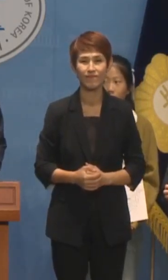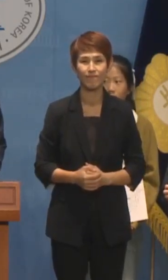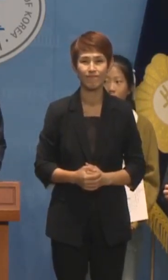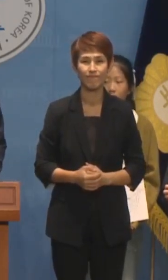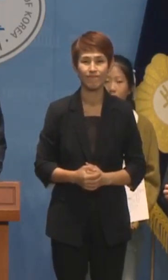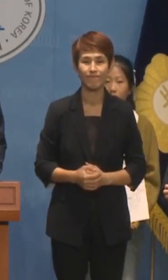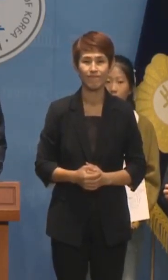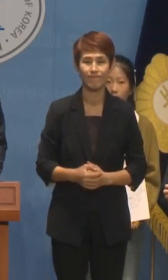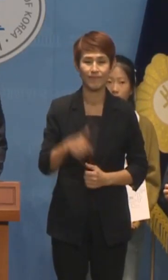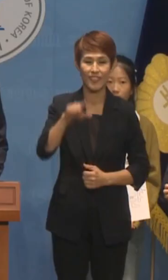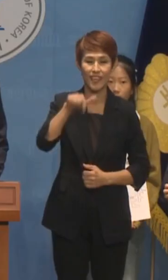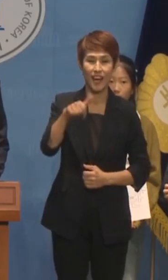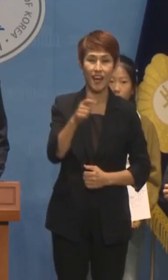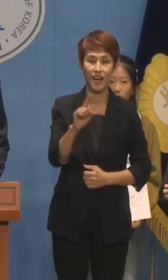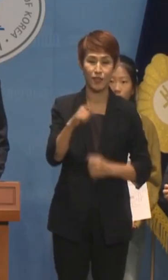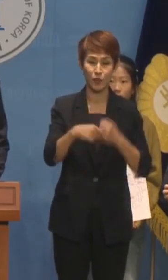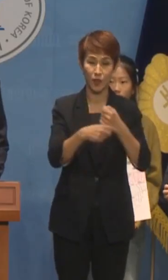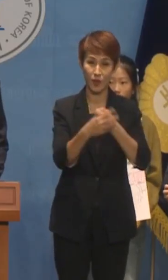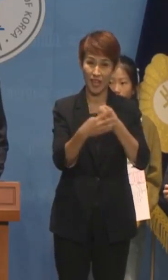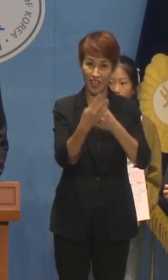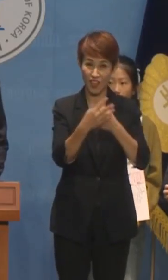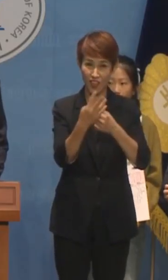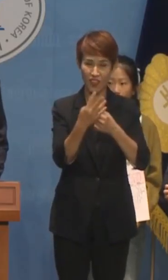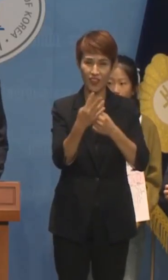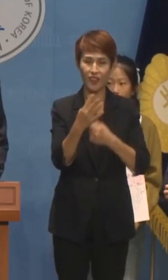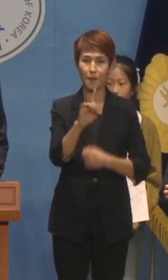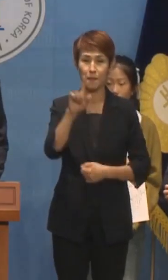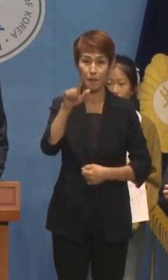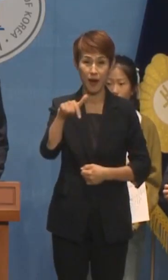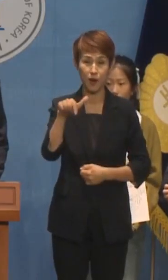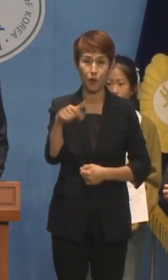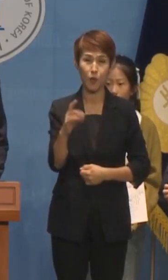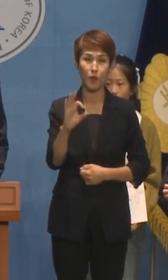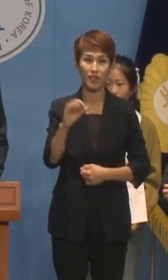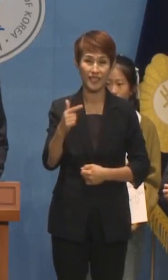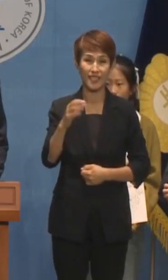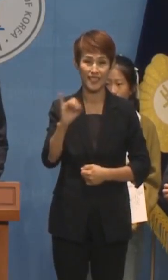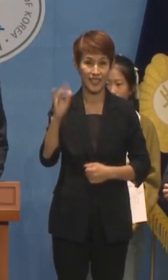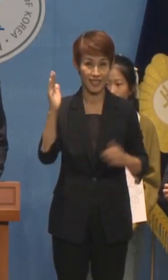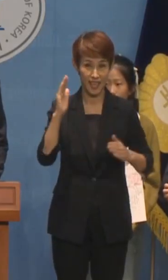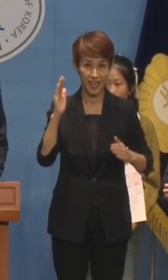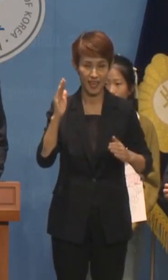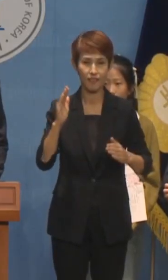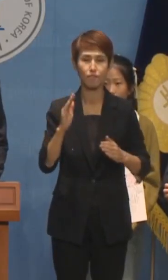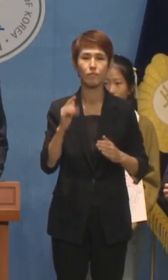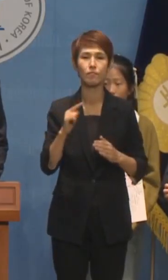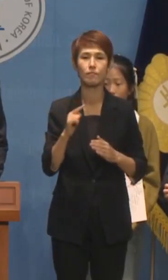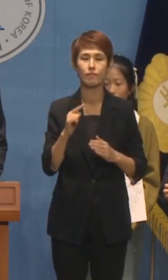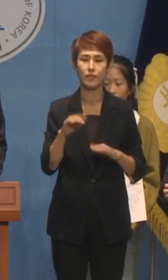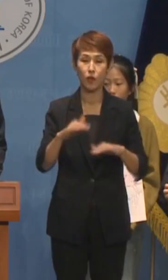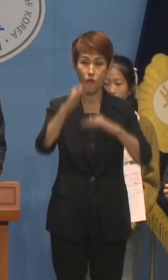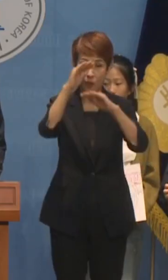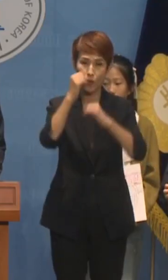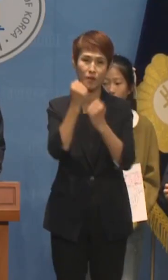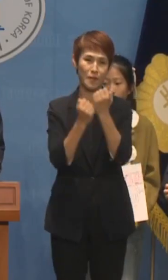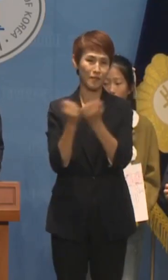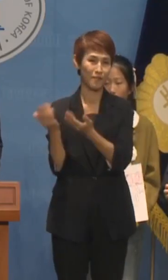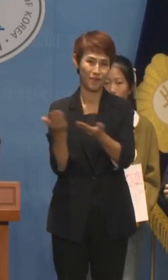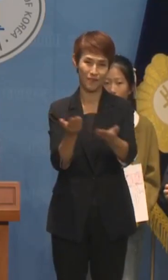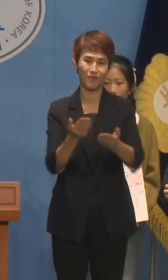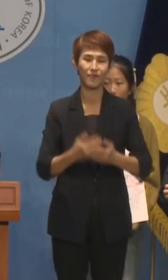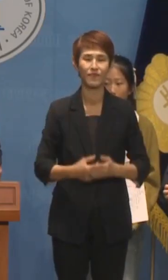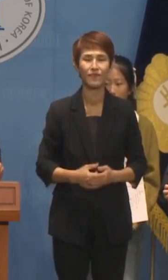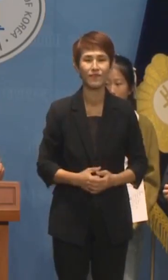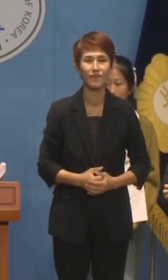다음은 각하초등학교 4학년 박고은희 학생으로부터 직접 어떻게 이 청원의 내용이 이루어졌는지 직접 설명을 들어보도록